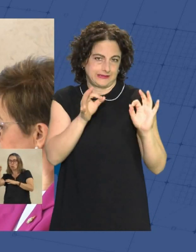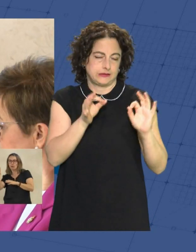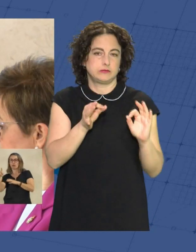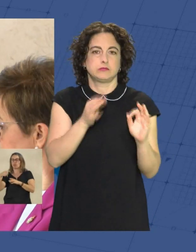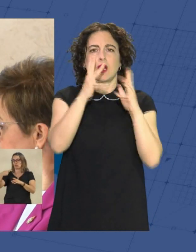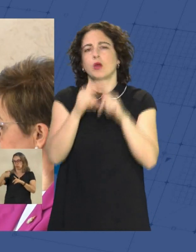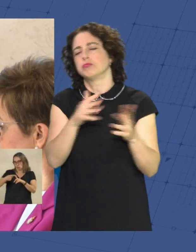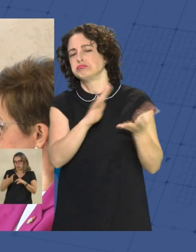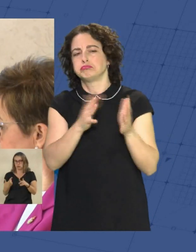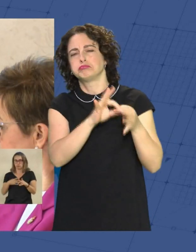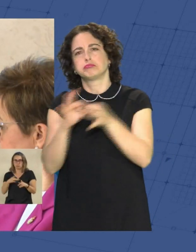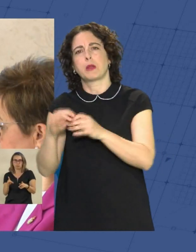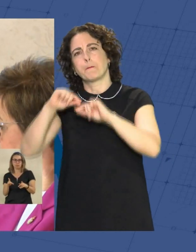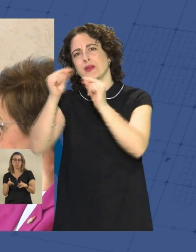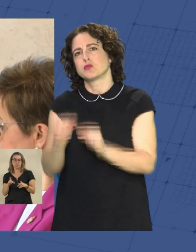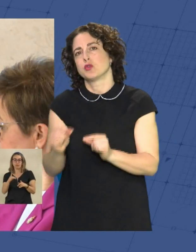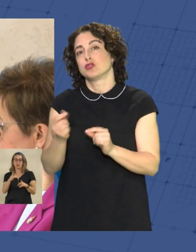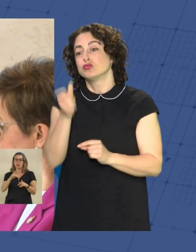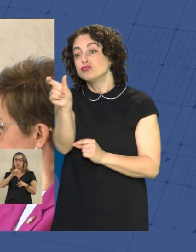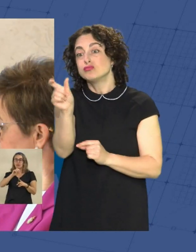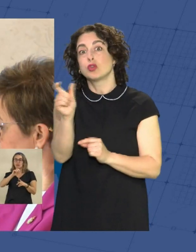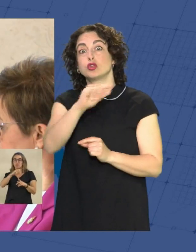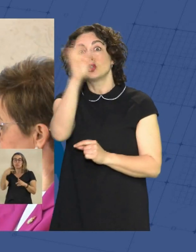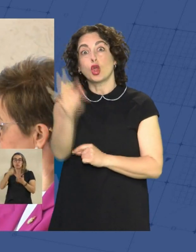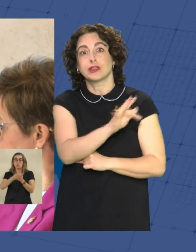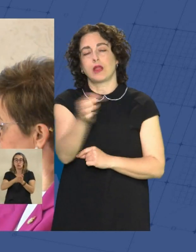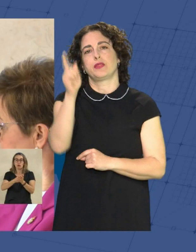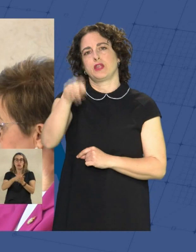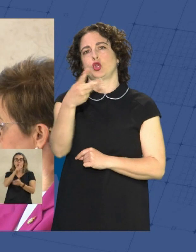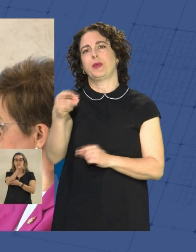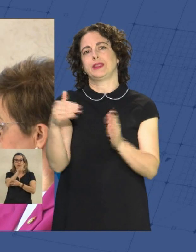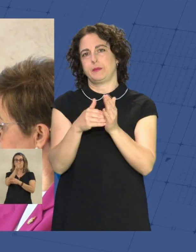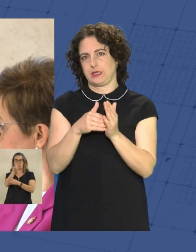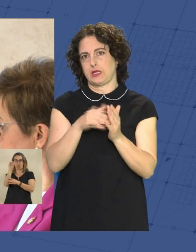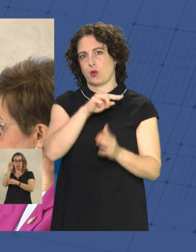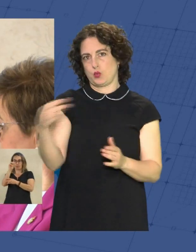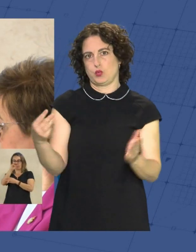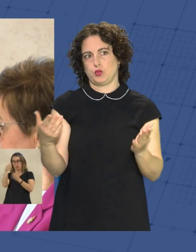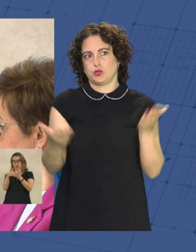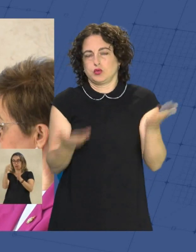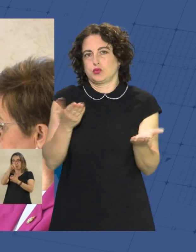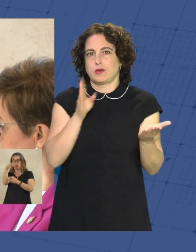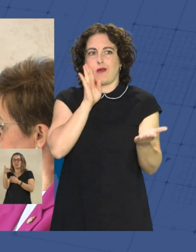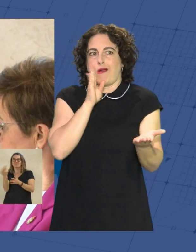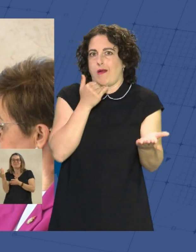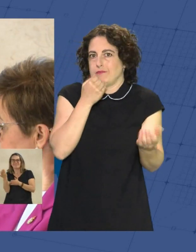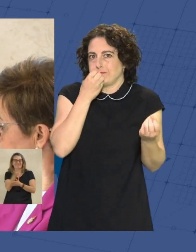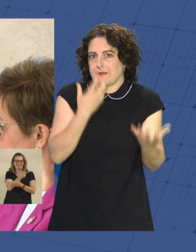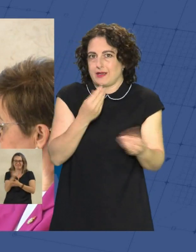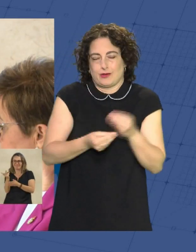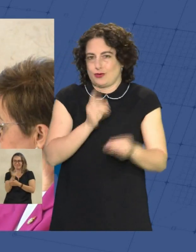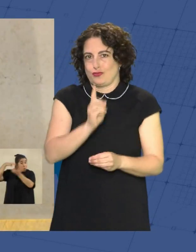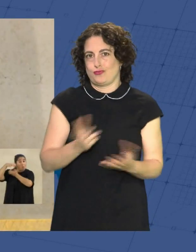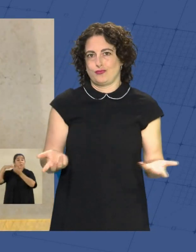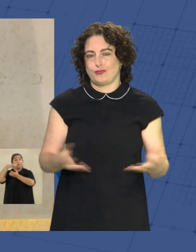un presupuesto con un coste total de 120.000 euros. Por lo tanto, algo no se está haciendo